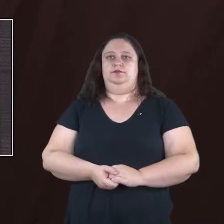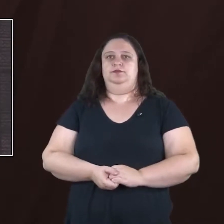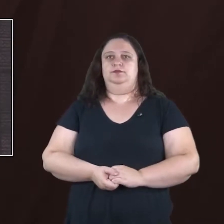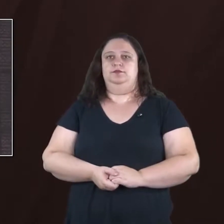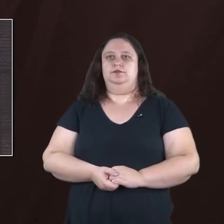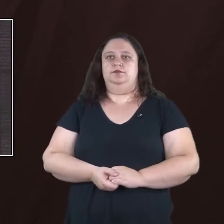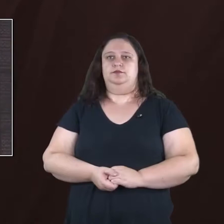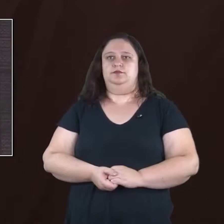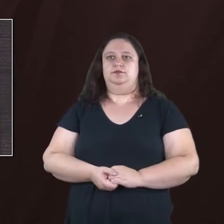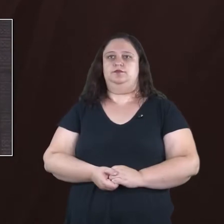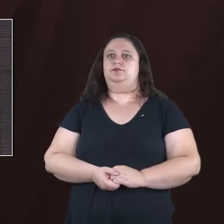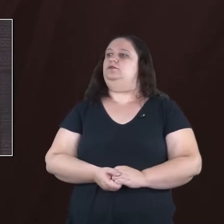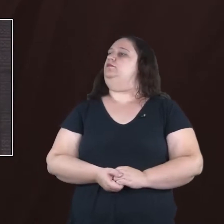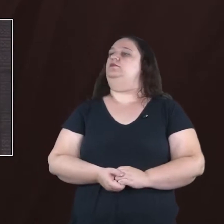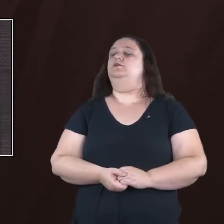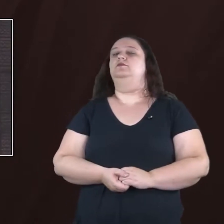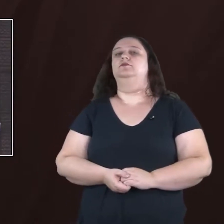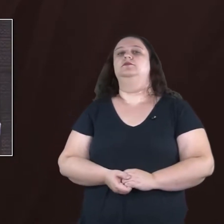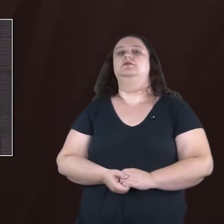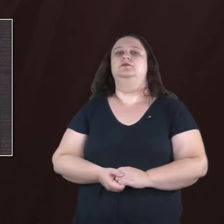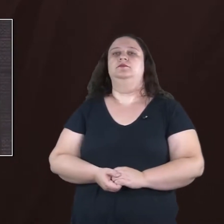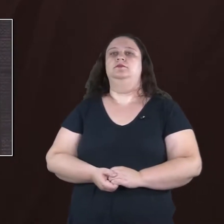3:14.